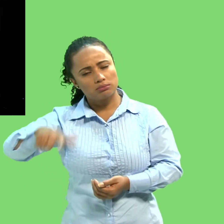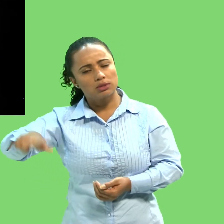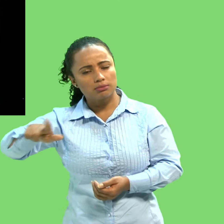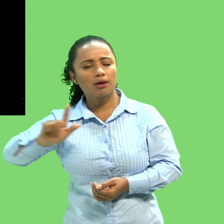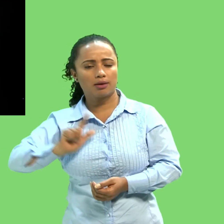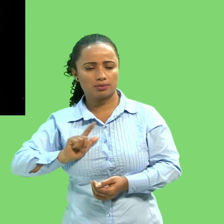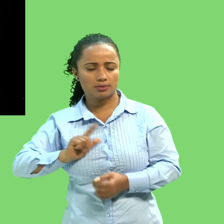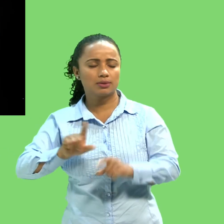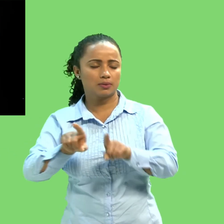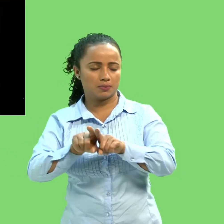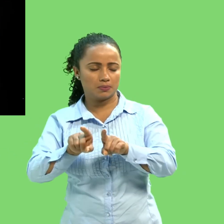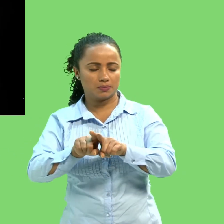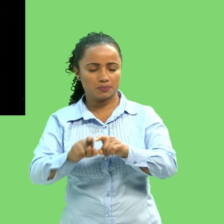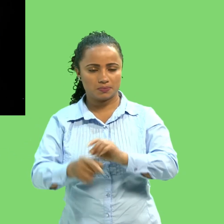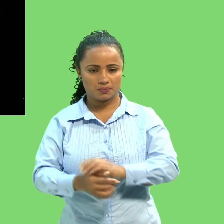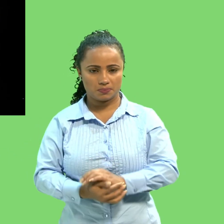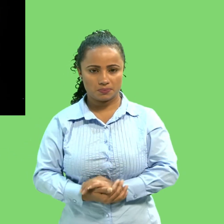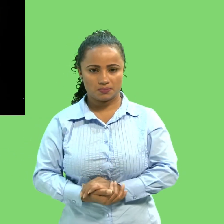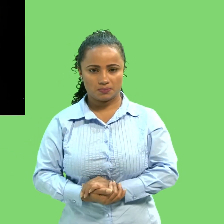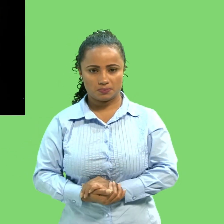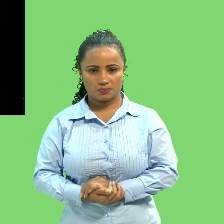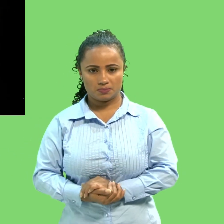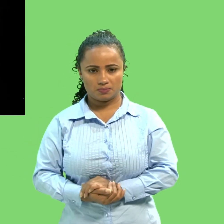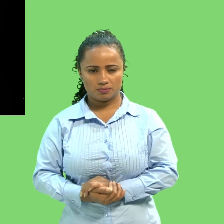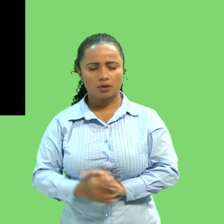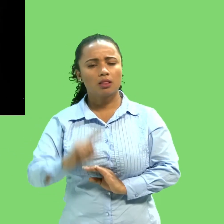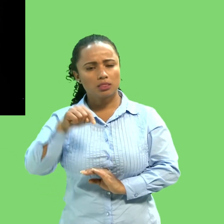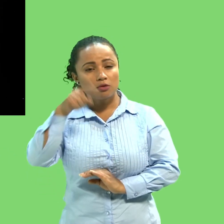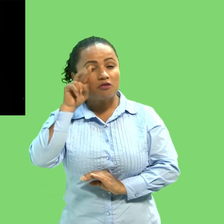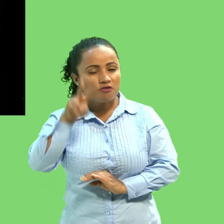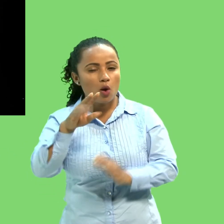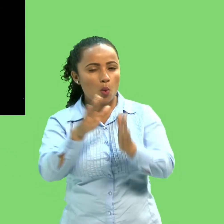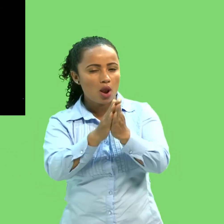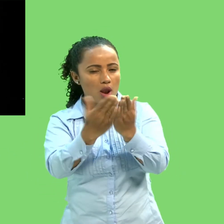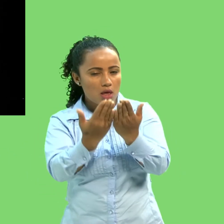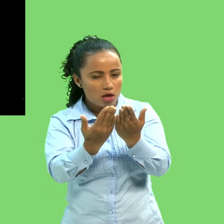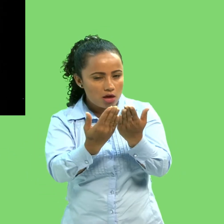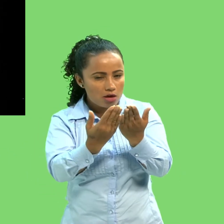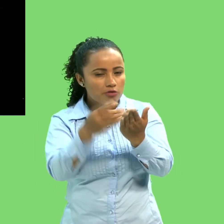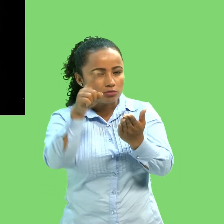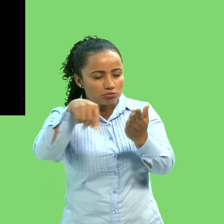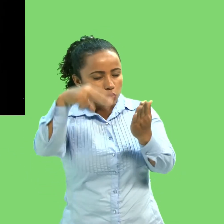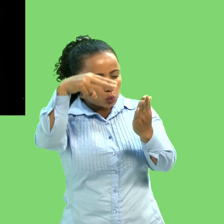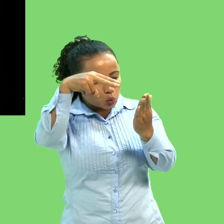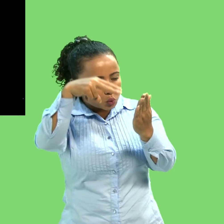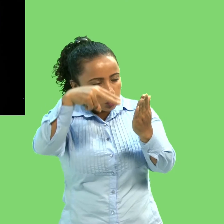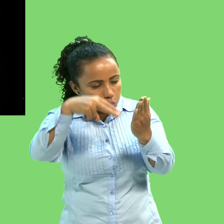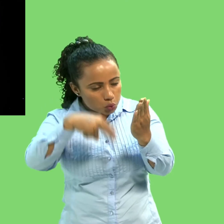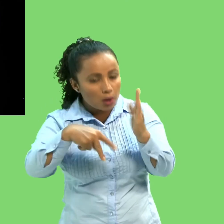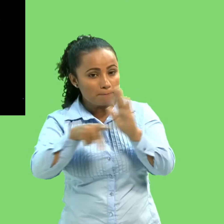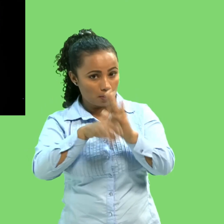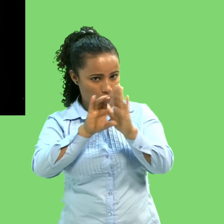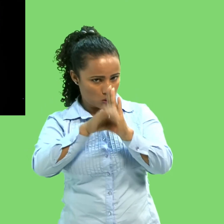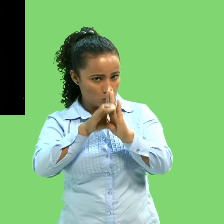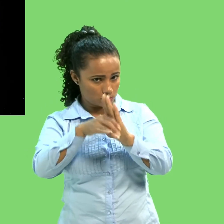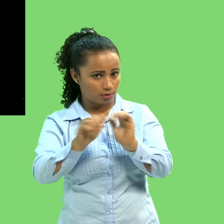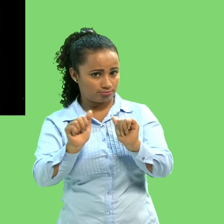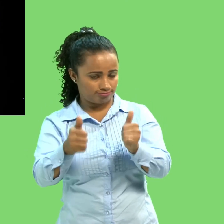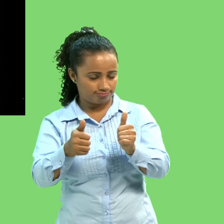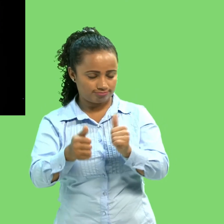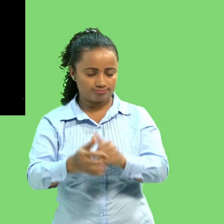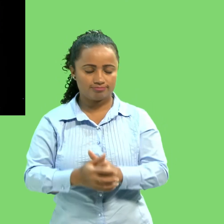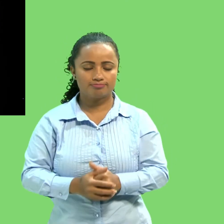Depois vocês podem até pegar o caderno didático para aprimorar sobre esses conceitos, tudo bem? A terceira postura, né, em